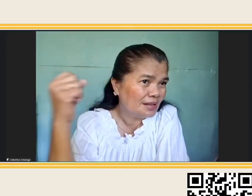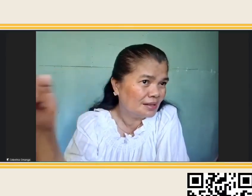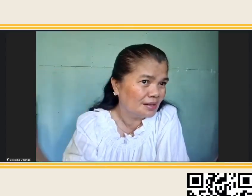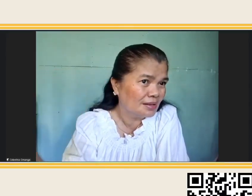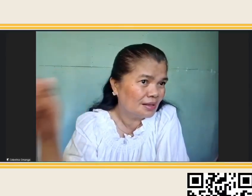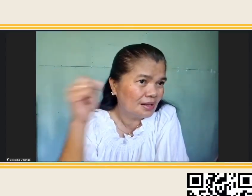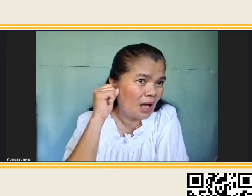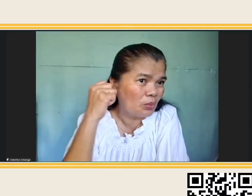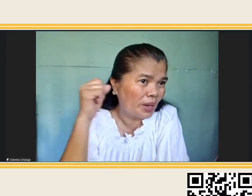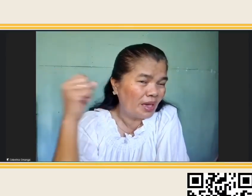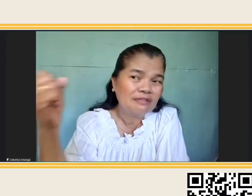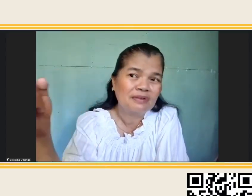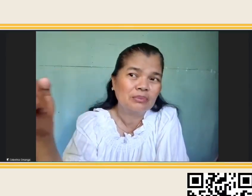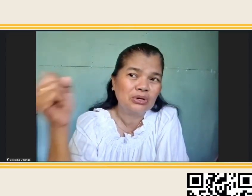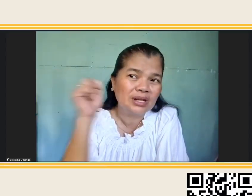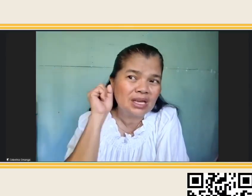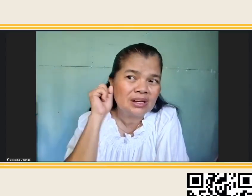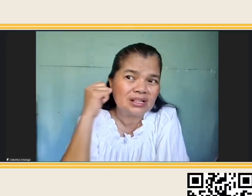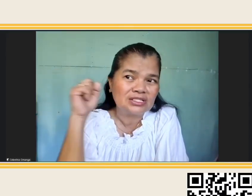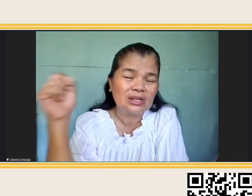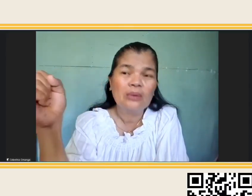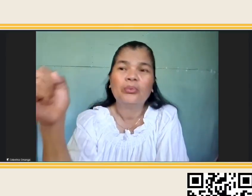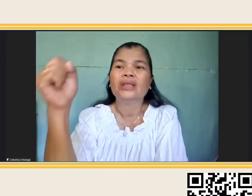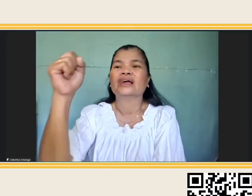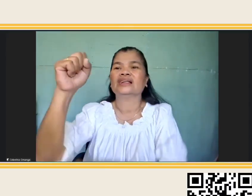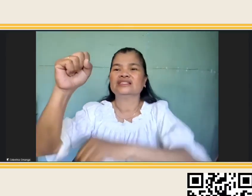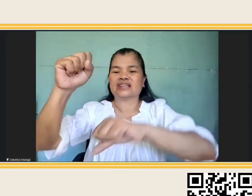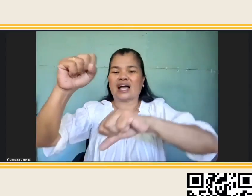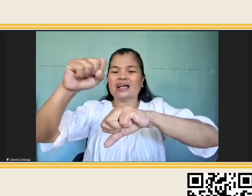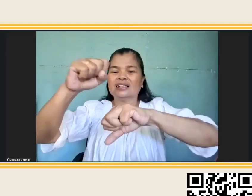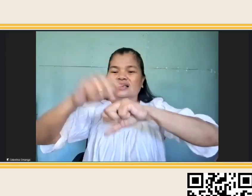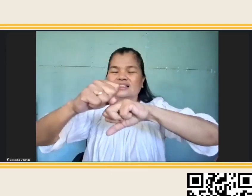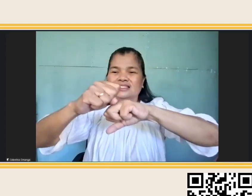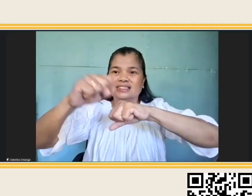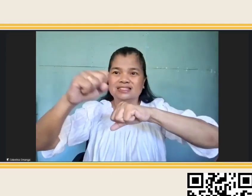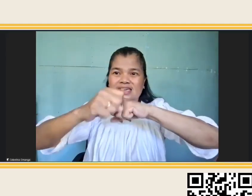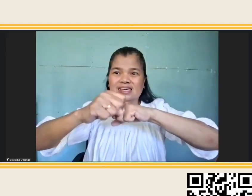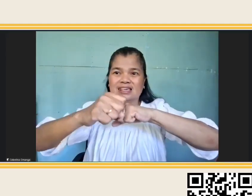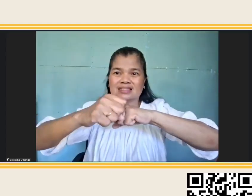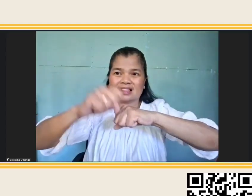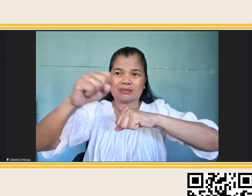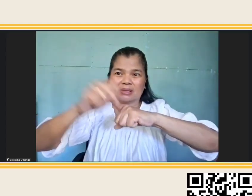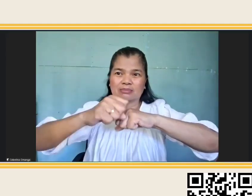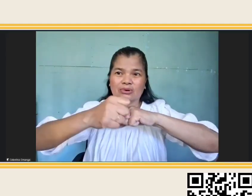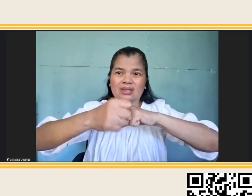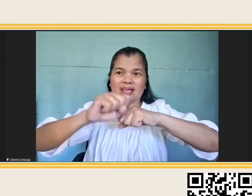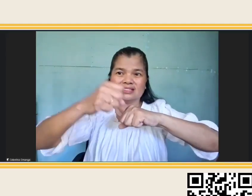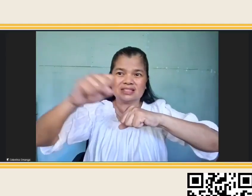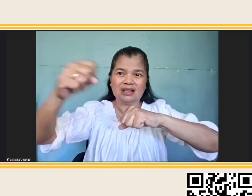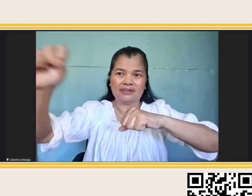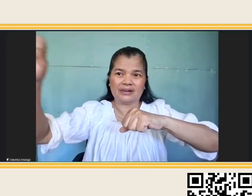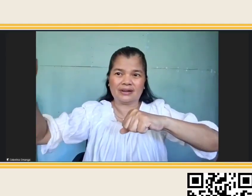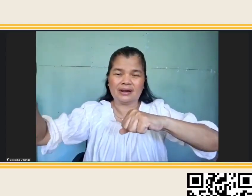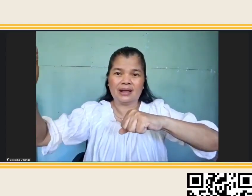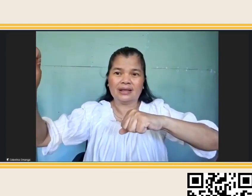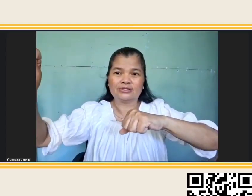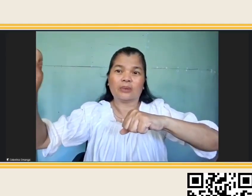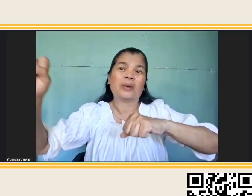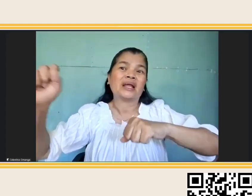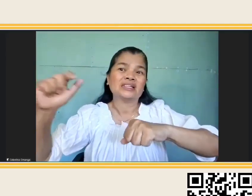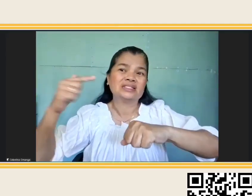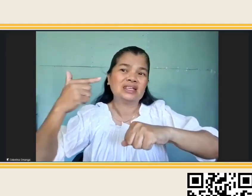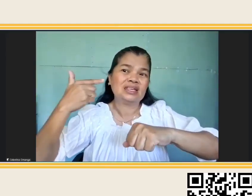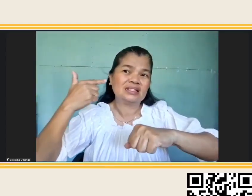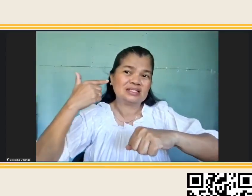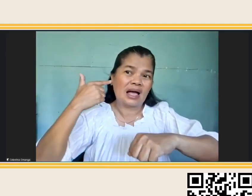wiggling away from your ears. Pwede rin sa sing-sing, tatapat mo, then silver.